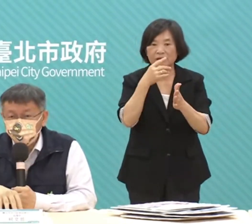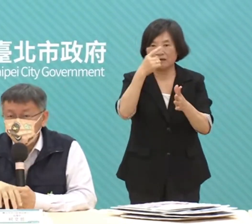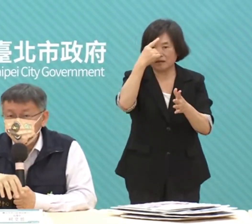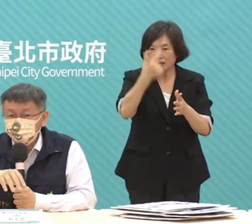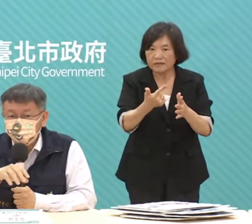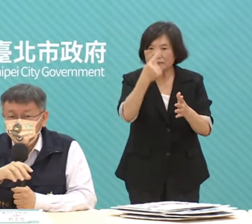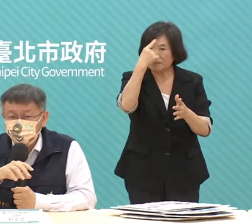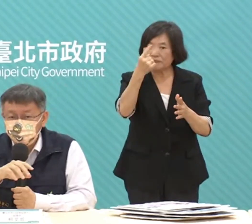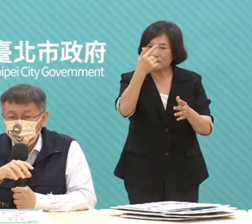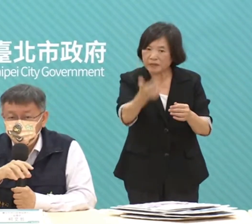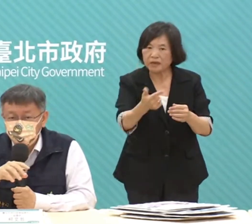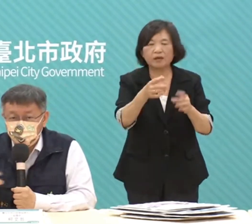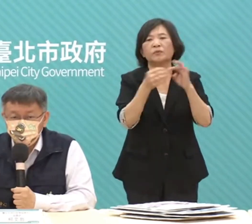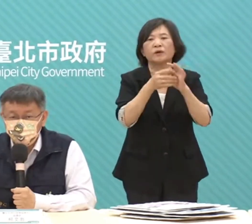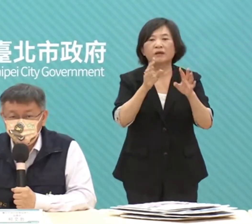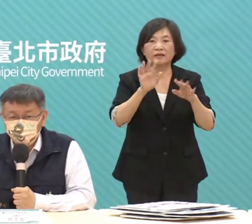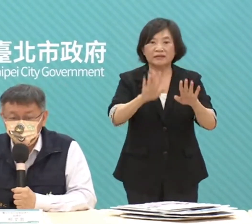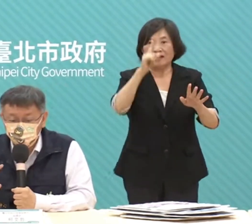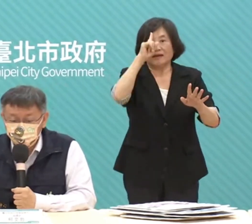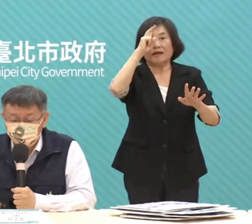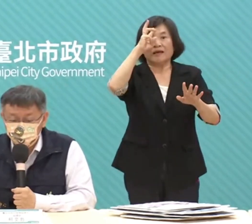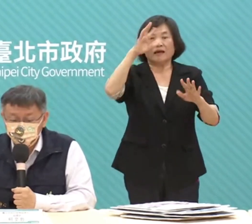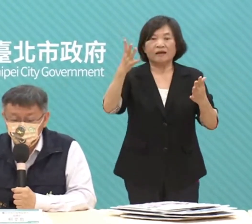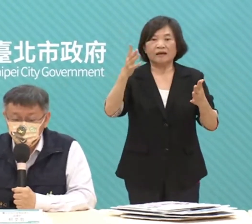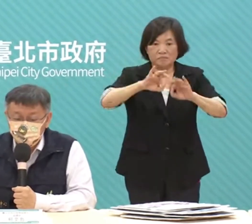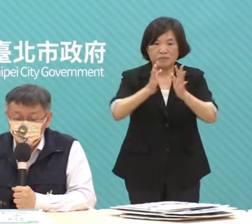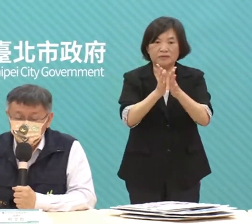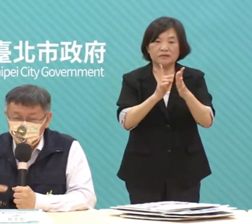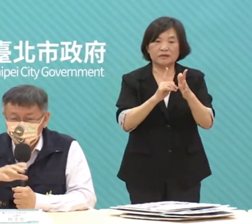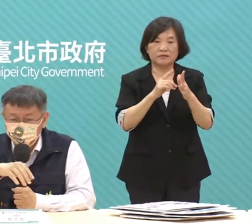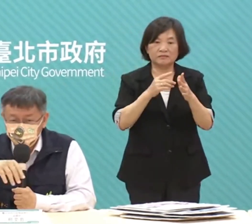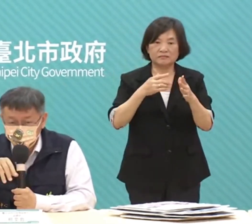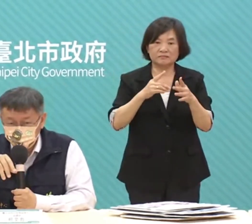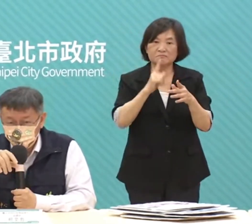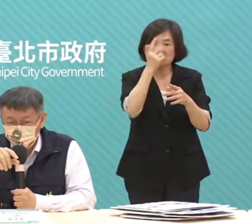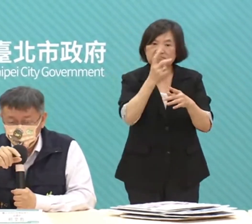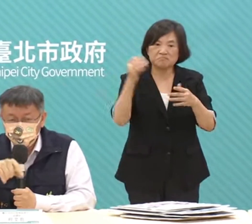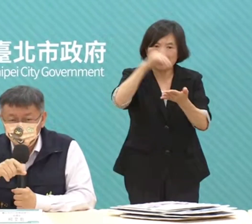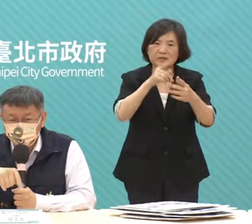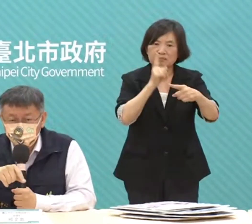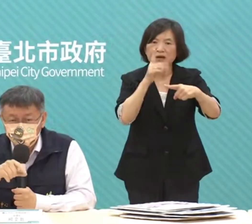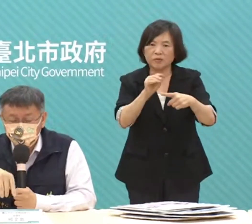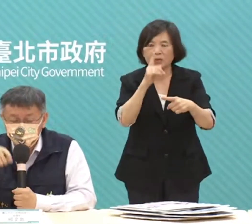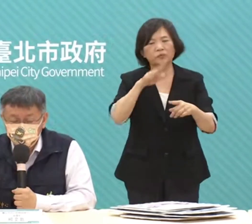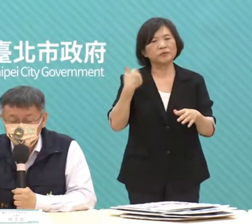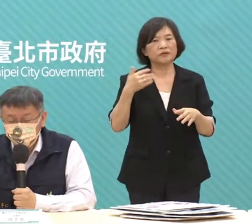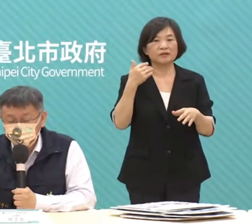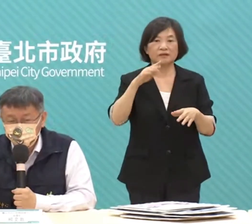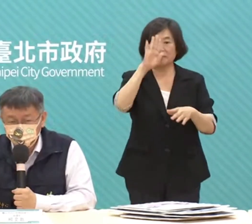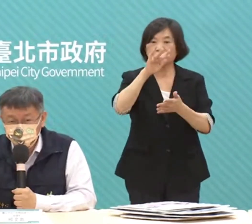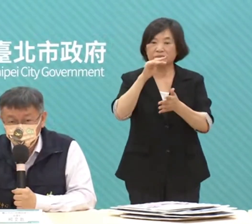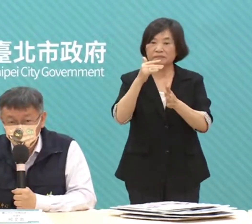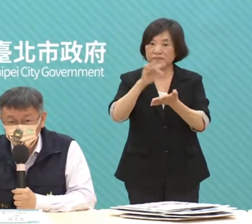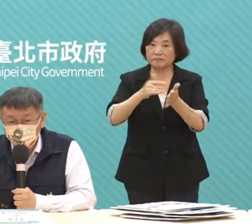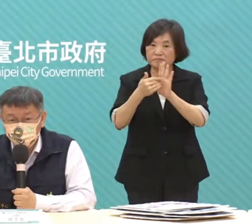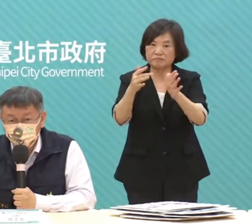际的状况是都卡住了嘛，所以他没有办法马上出来。所以再讲一遍，抗病毒药物要开立，你知道